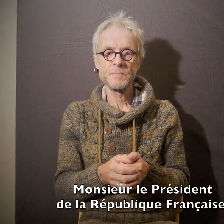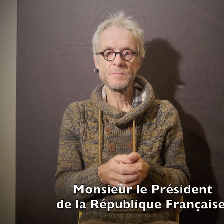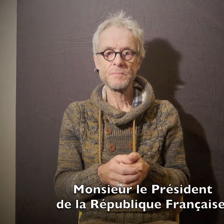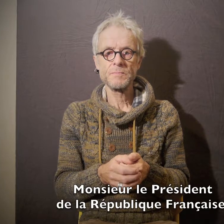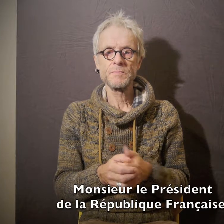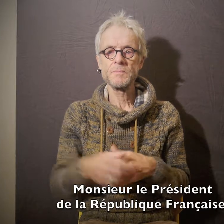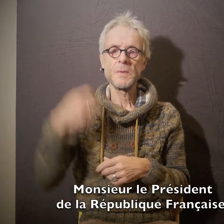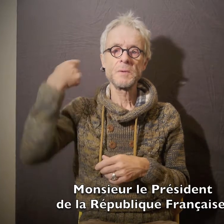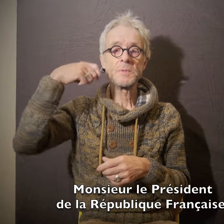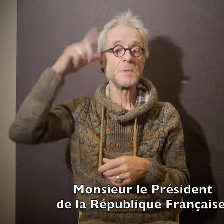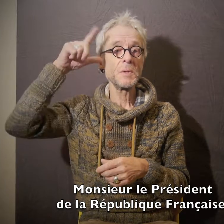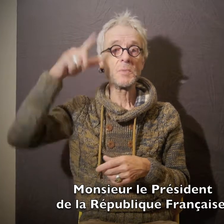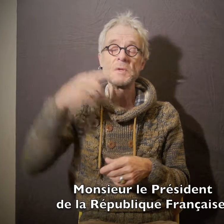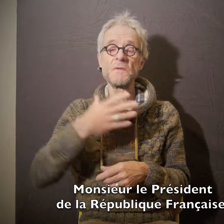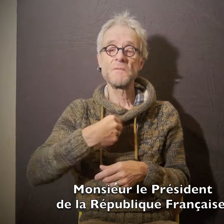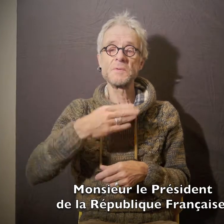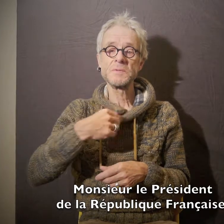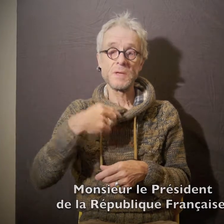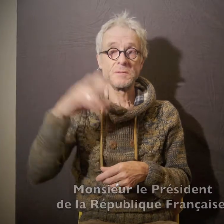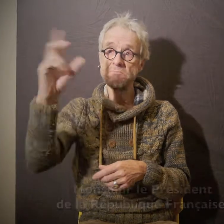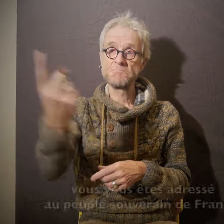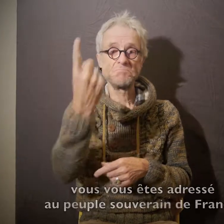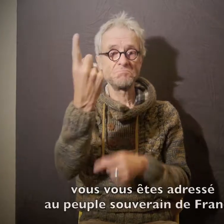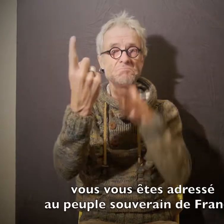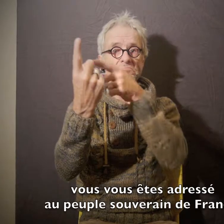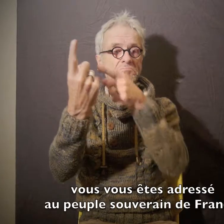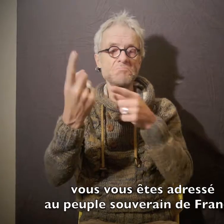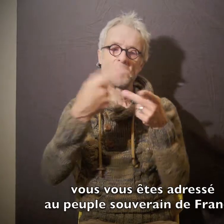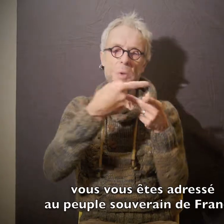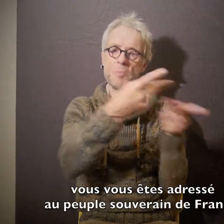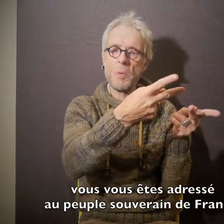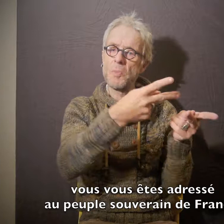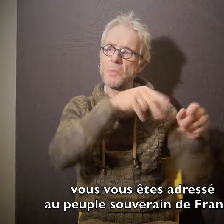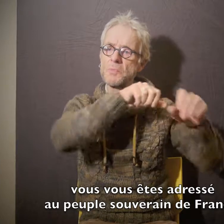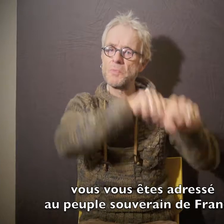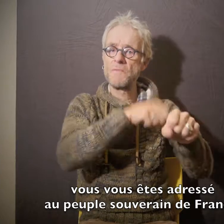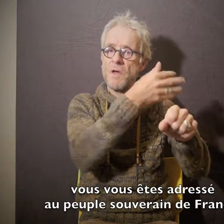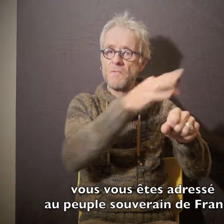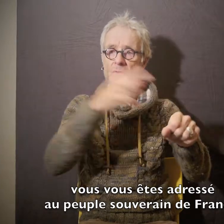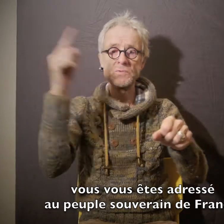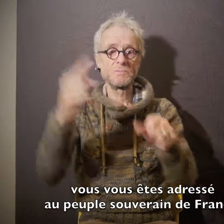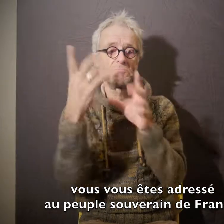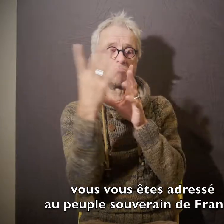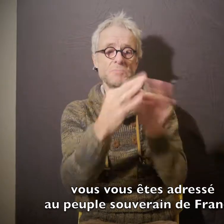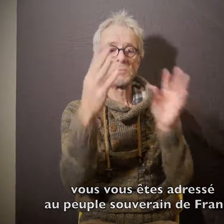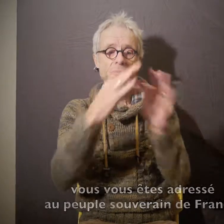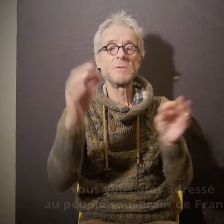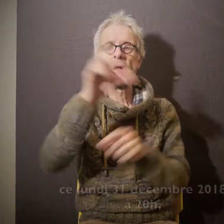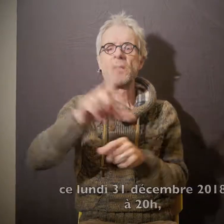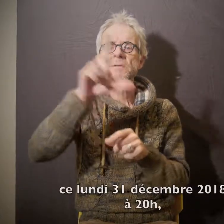Monsieur le Président de la République française, vous vous êtes adressé au peuple souverain de France ce